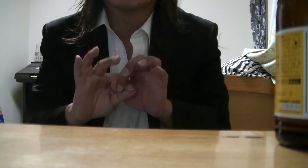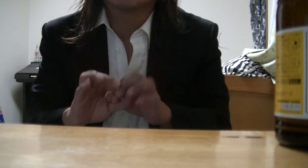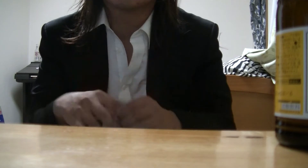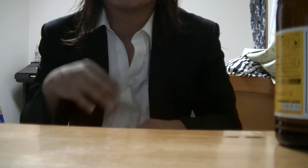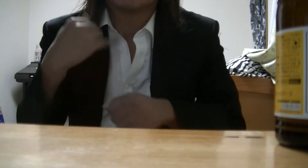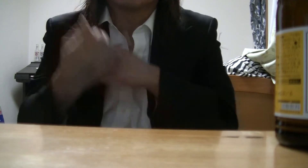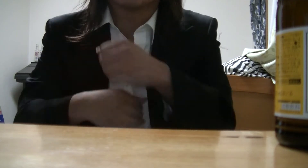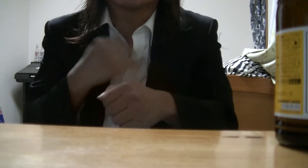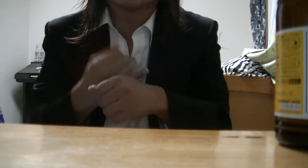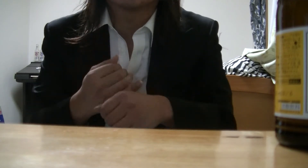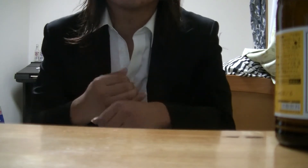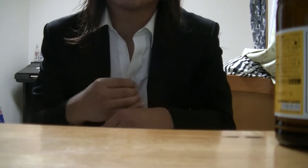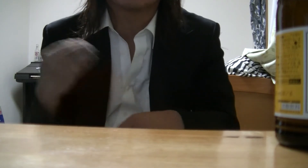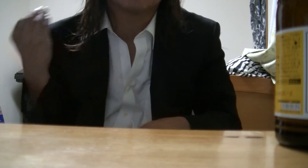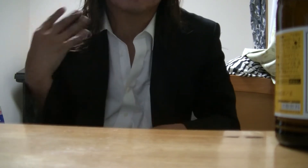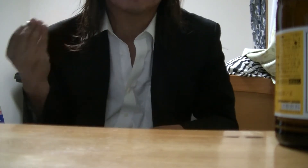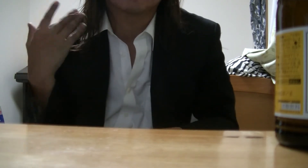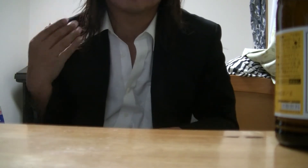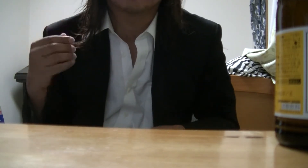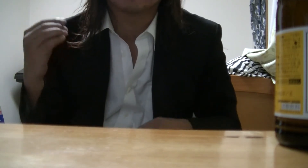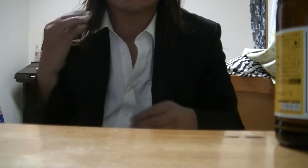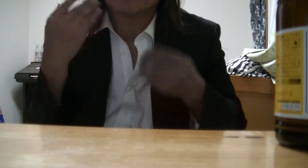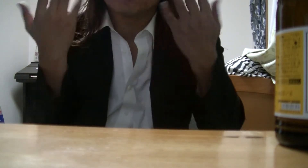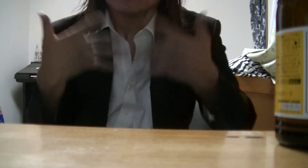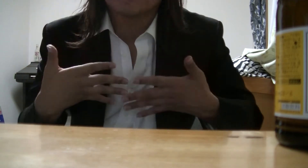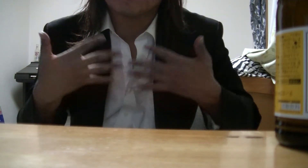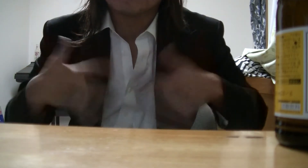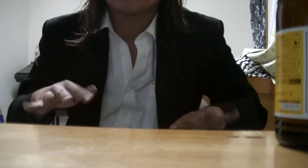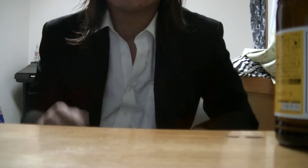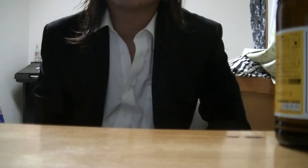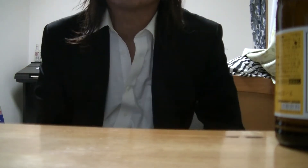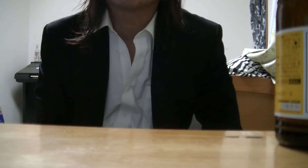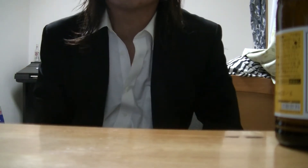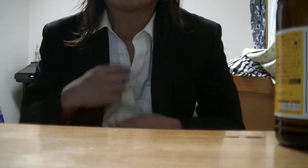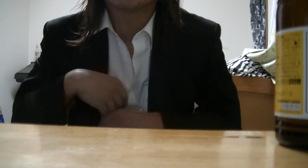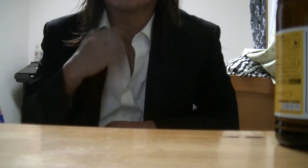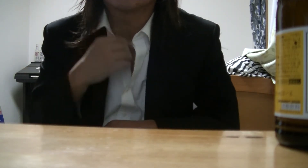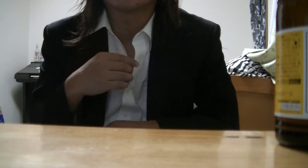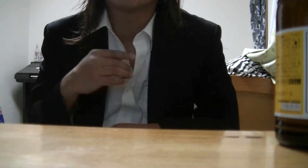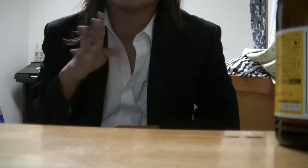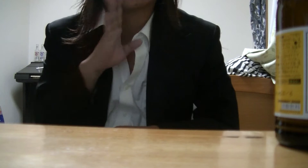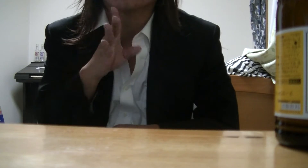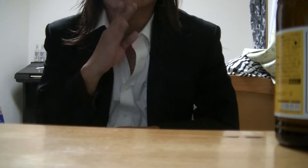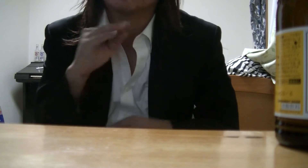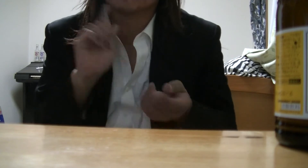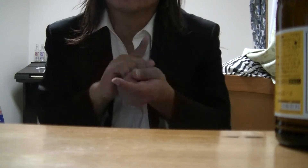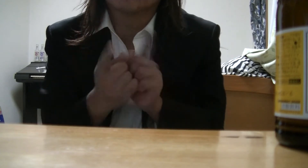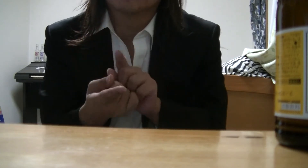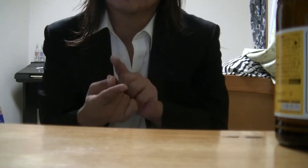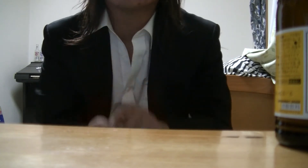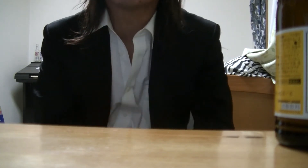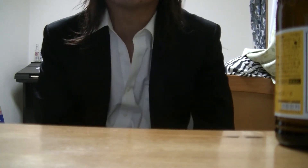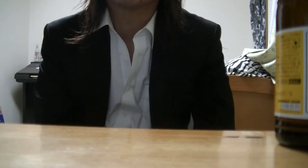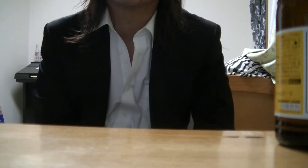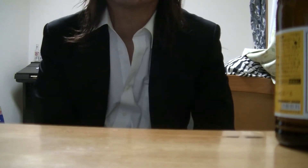ではその情報のフィルターがかかってないんで、間違ったことが真実に変わっています。そういうことがいっぱい起きてるん